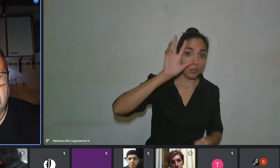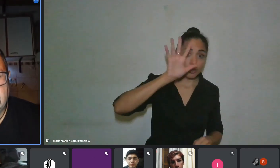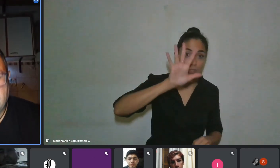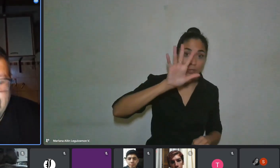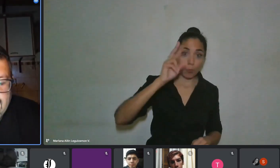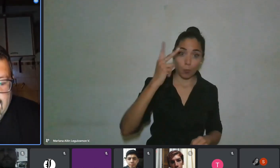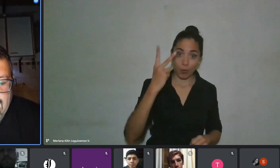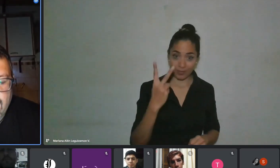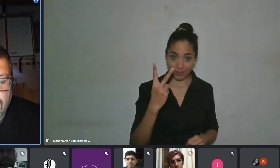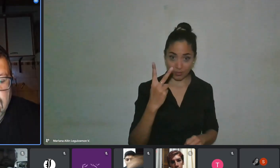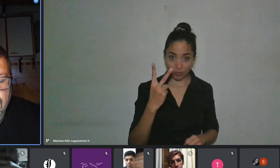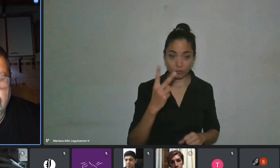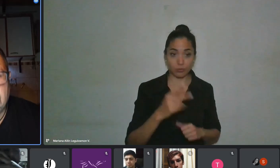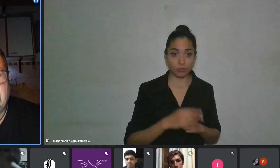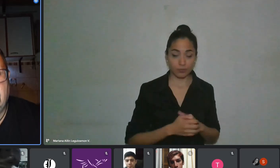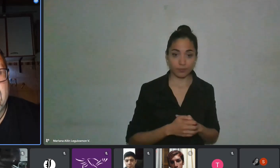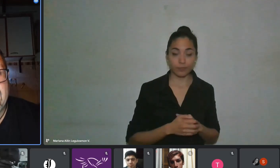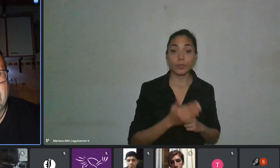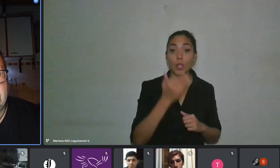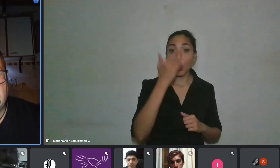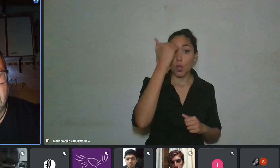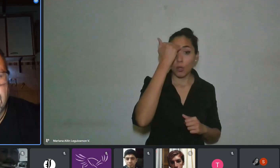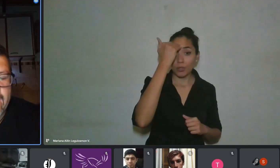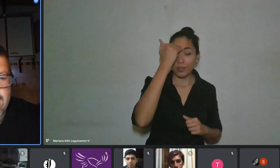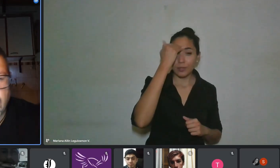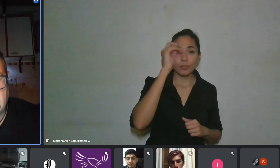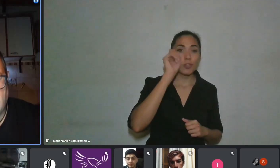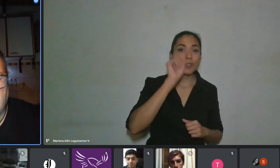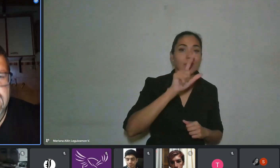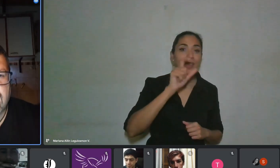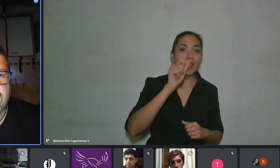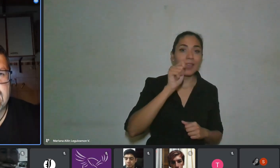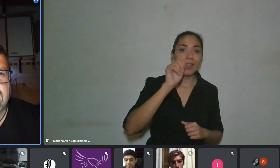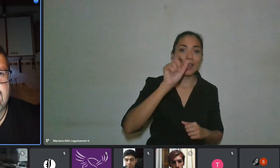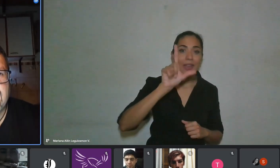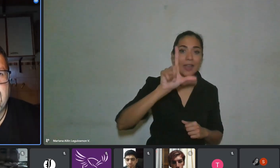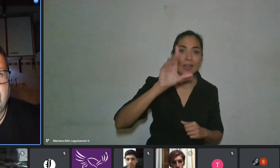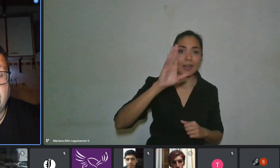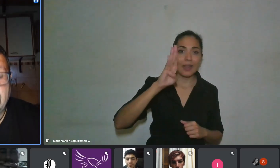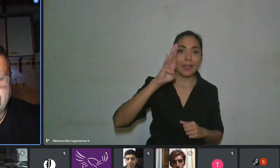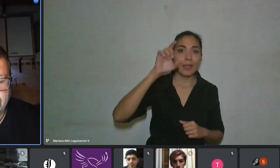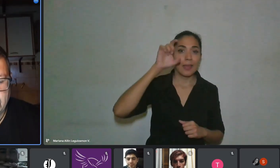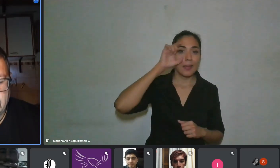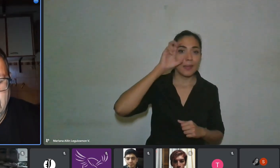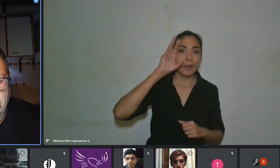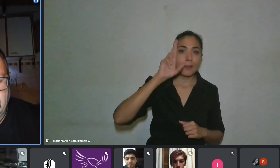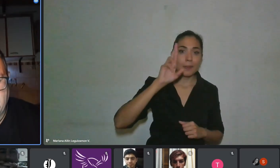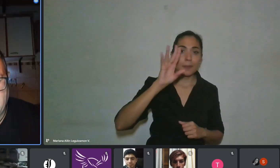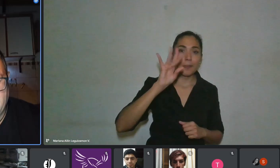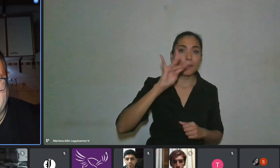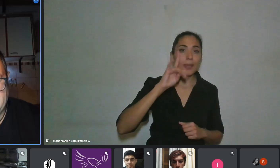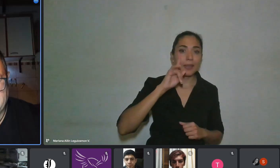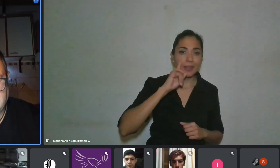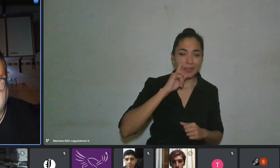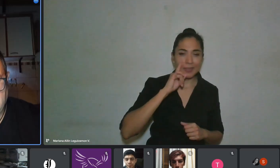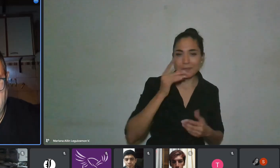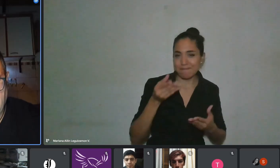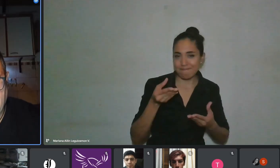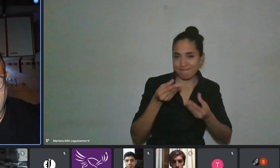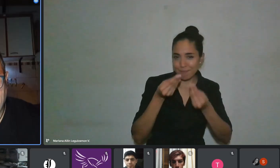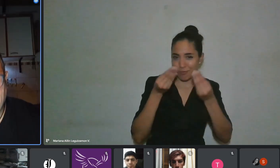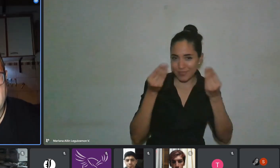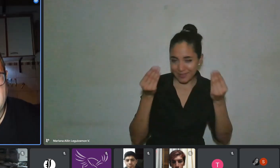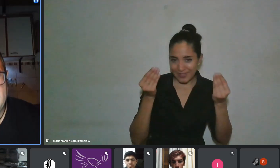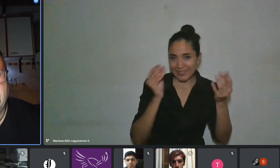1852. Es la Constitución de Alberdi, van a escuchar muchas veces hablar a,